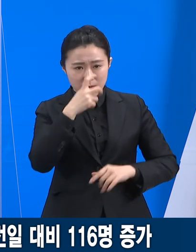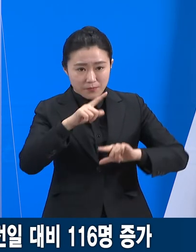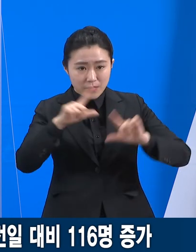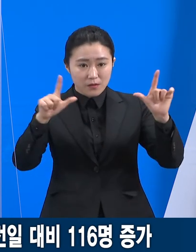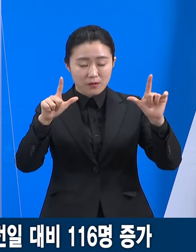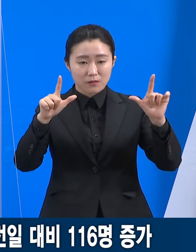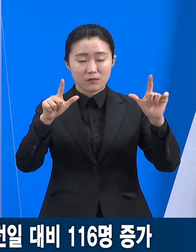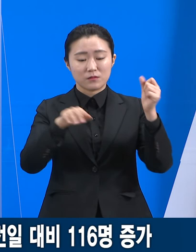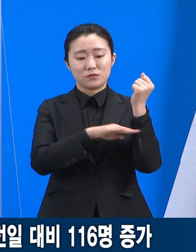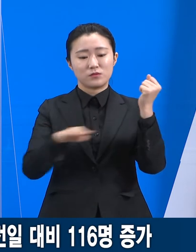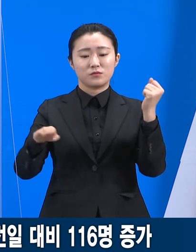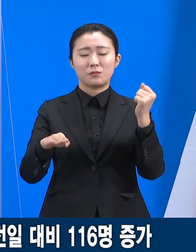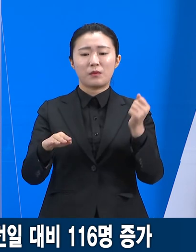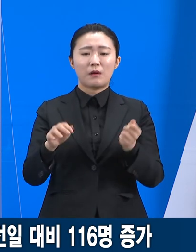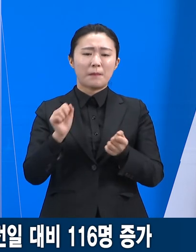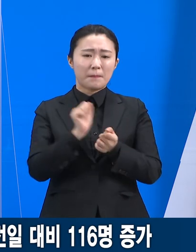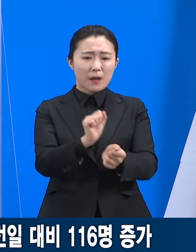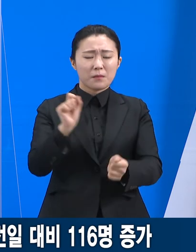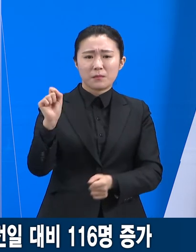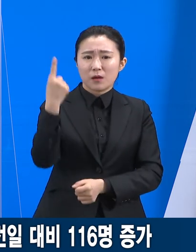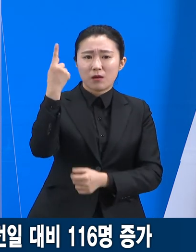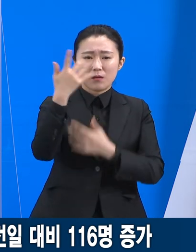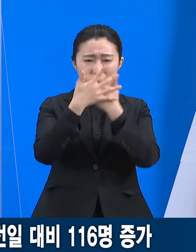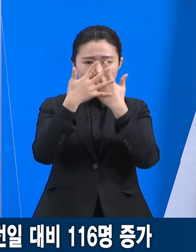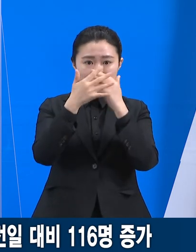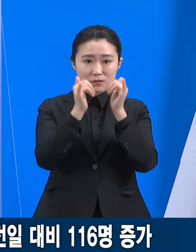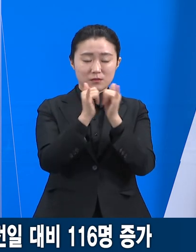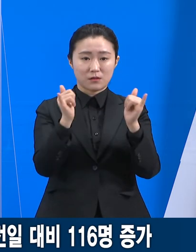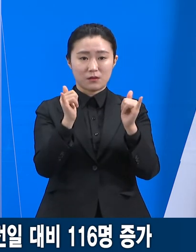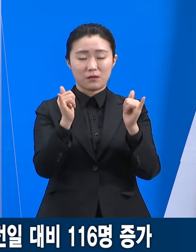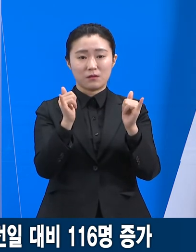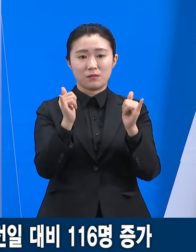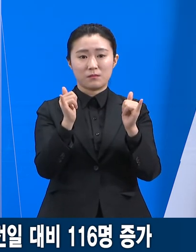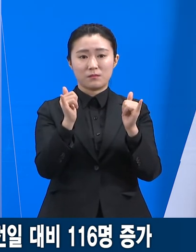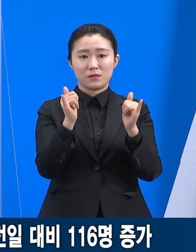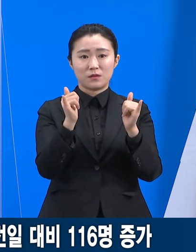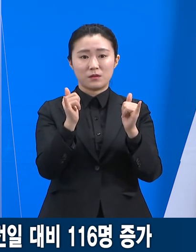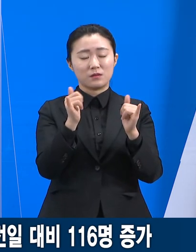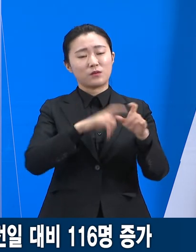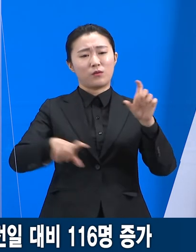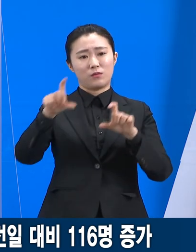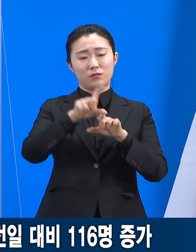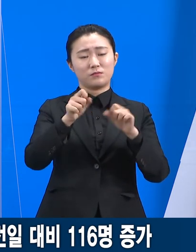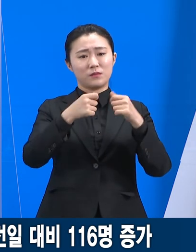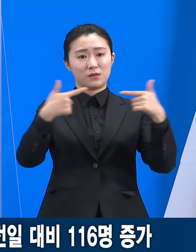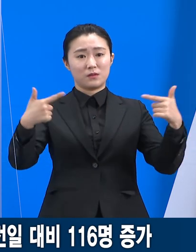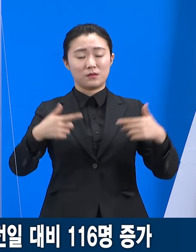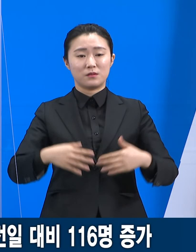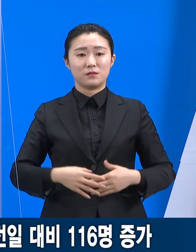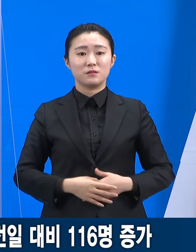확진자는 전주 31명 대비 10명 증가한 일평균 41명이었습니다.